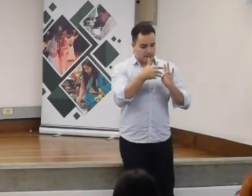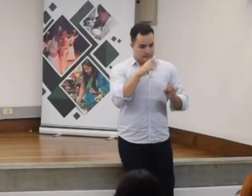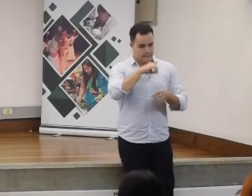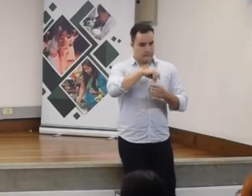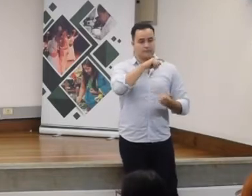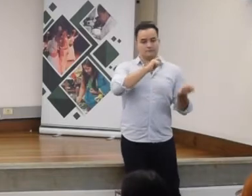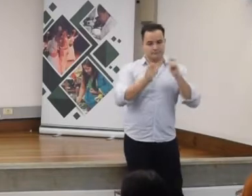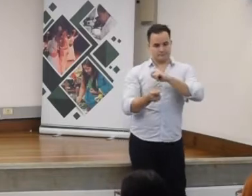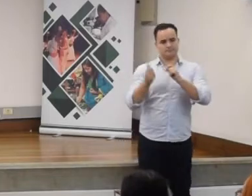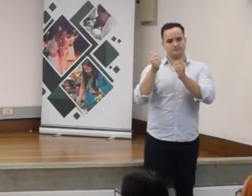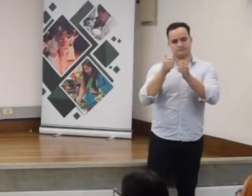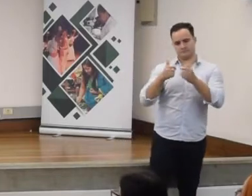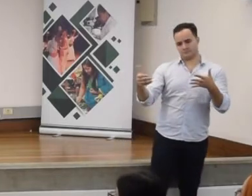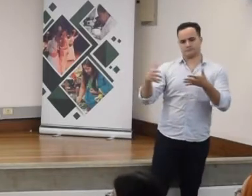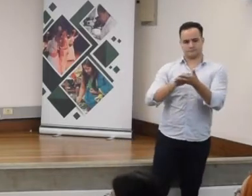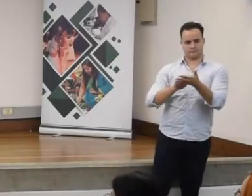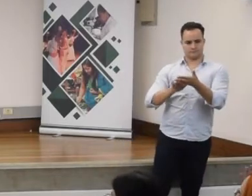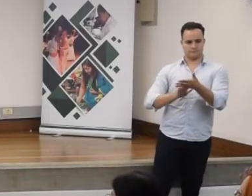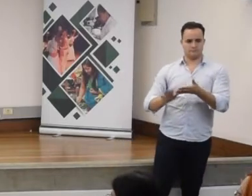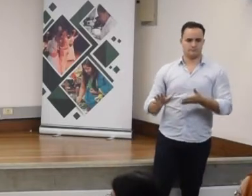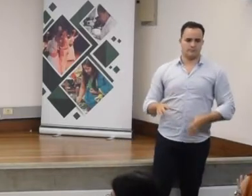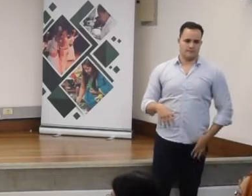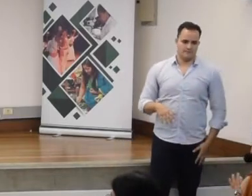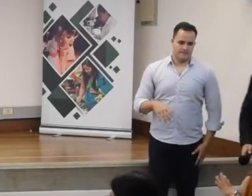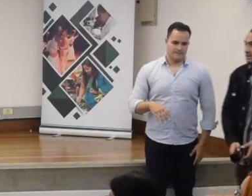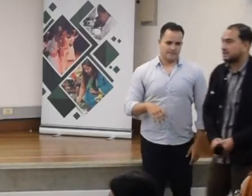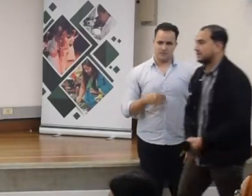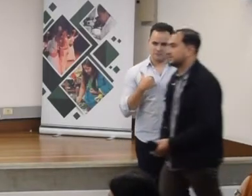braille. Eso ha sido grosso modo lo que hicimos en el año.